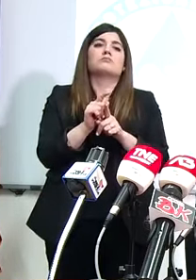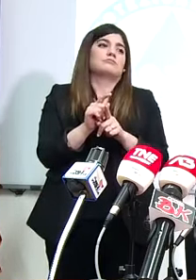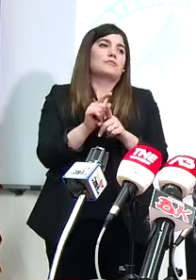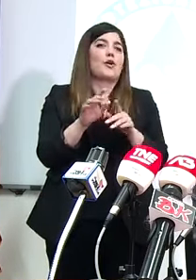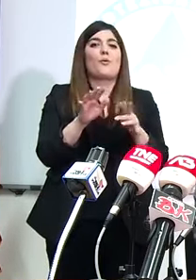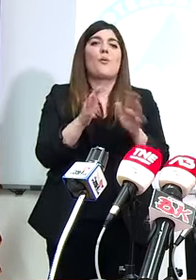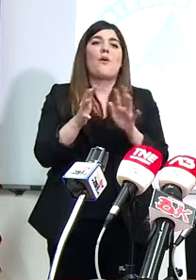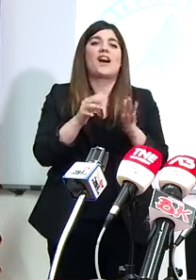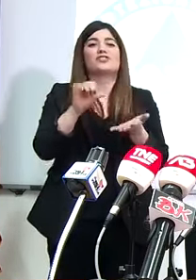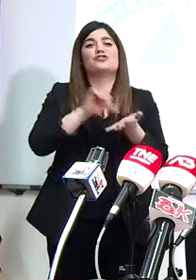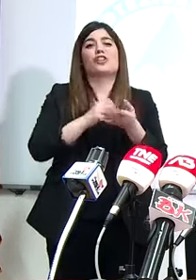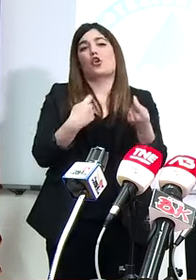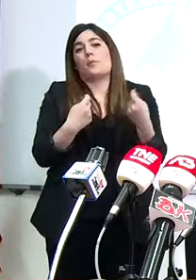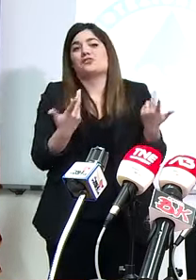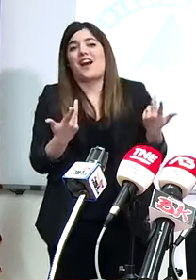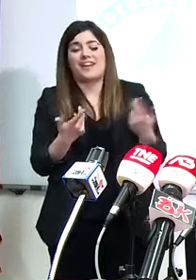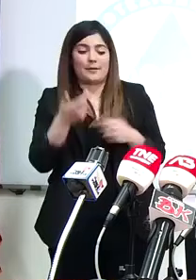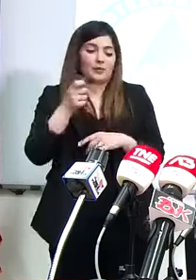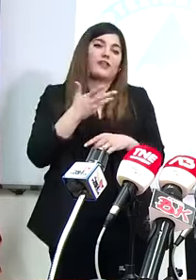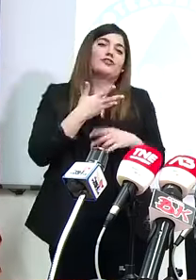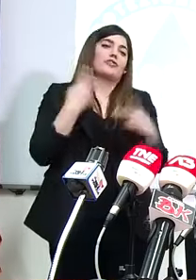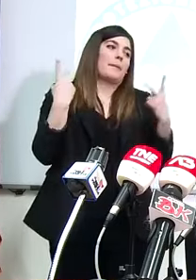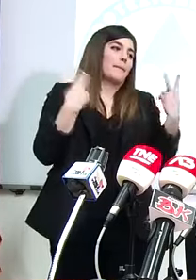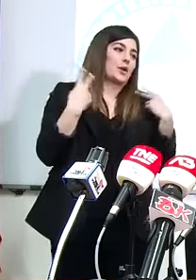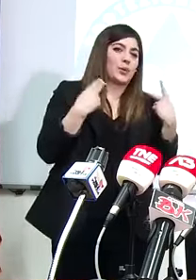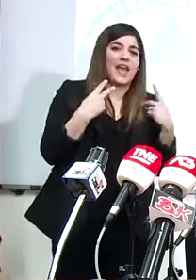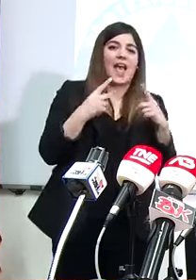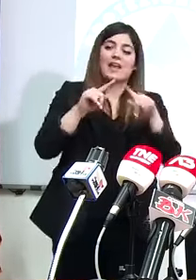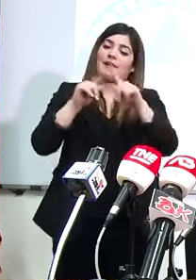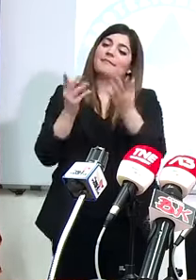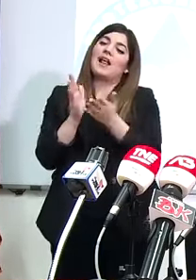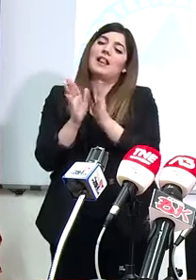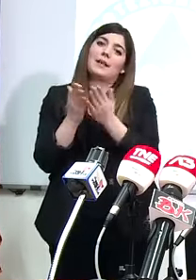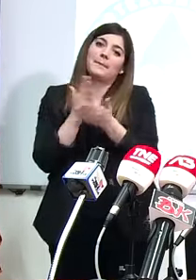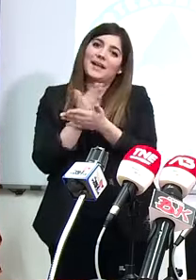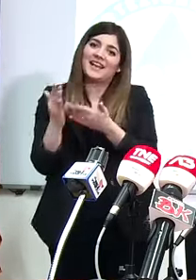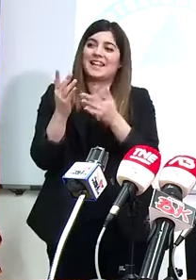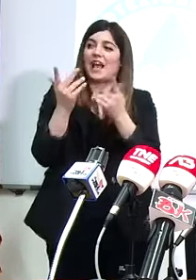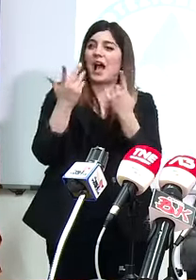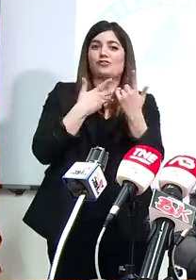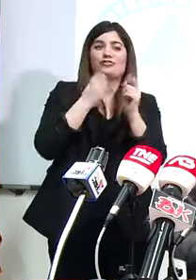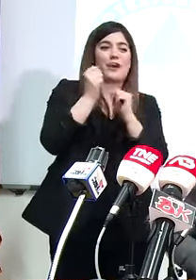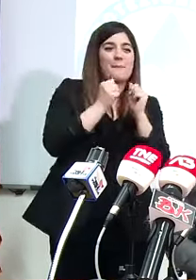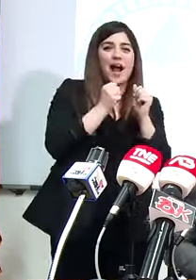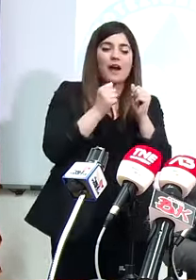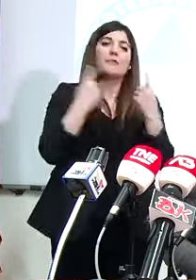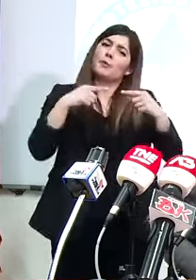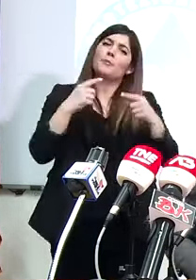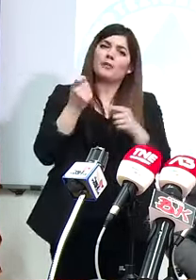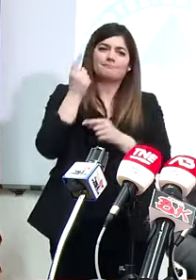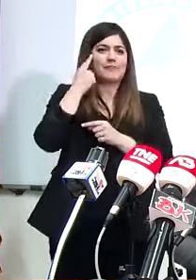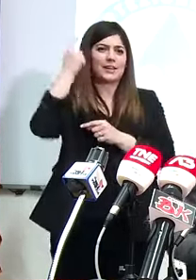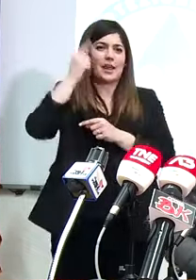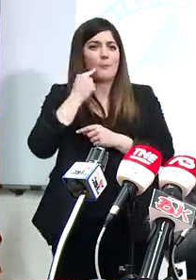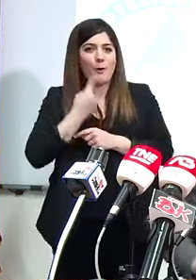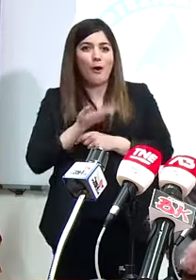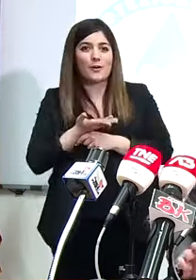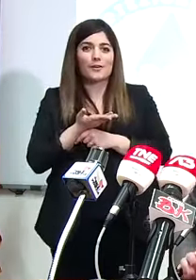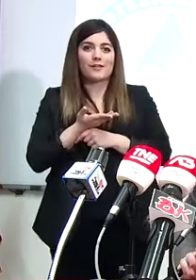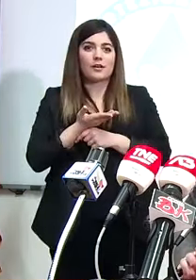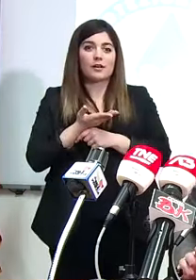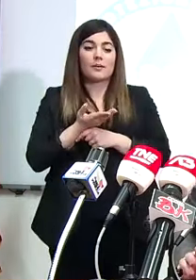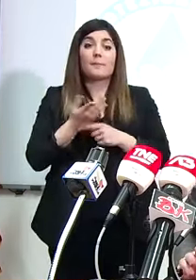barre la libreria che è una bella idea per abbiamo capito che negli ospedali si devono entrare solo